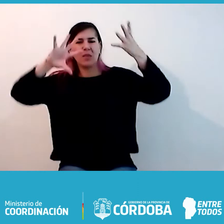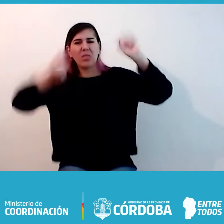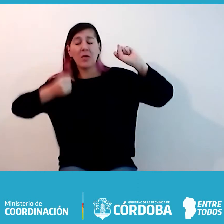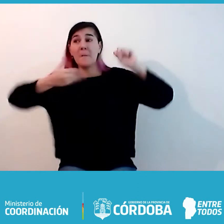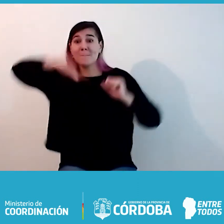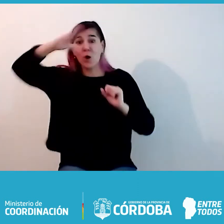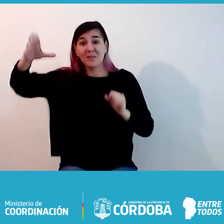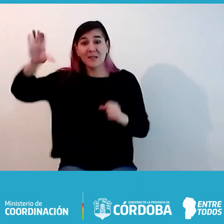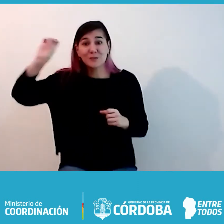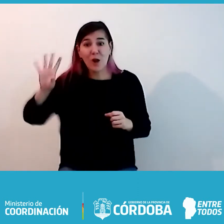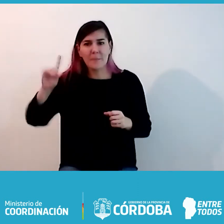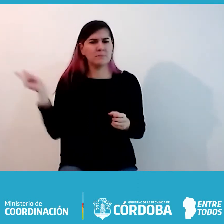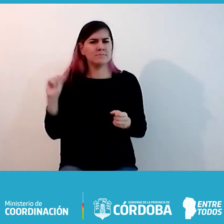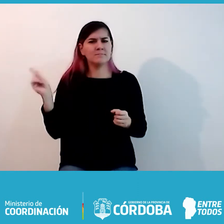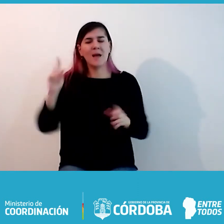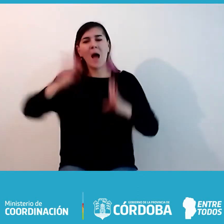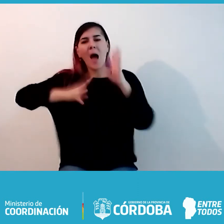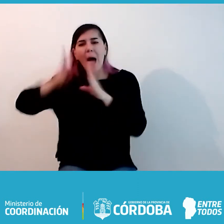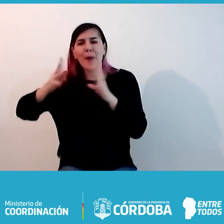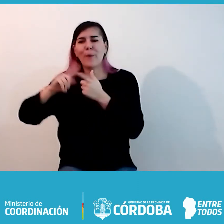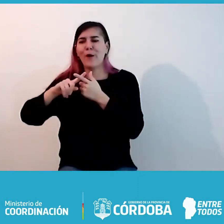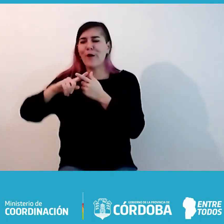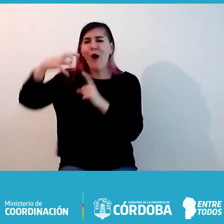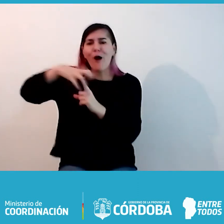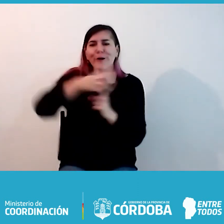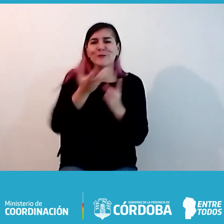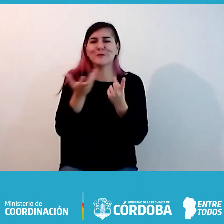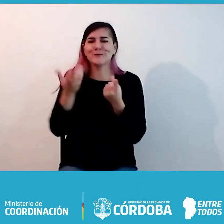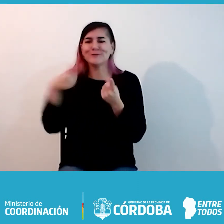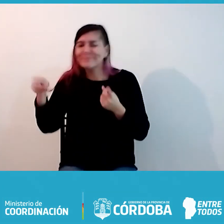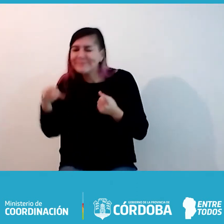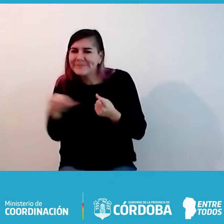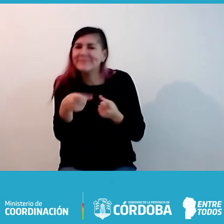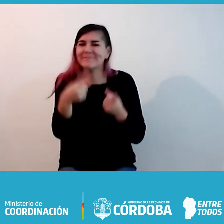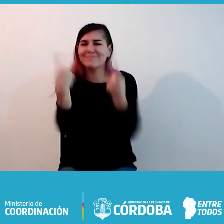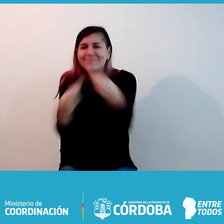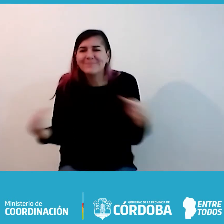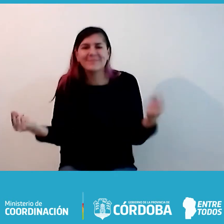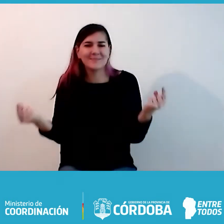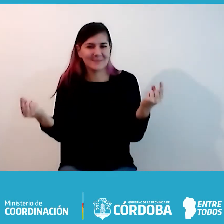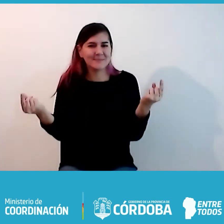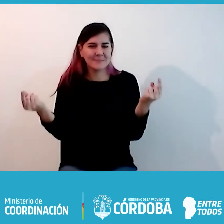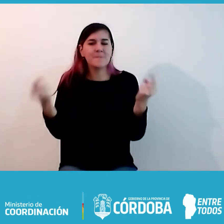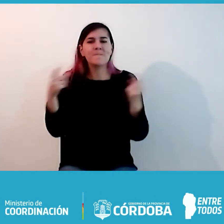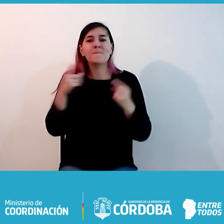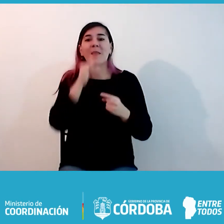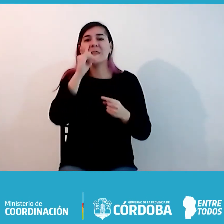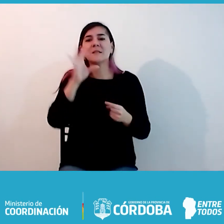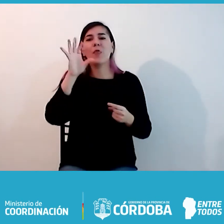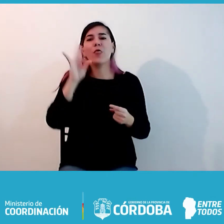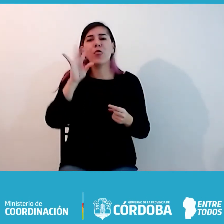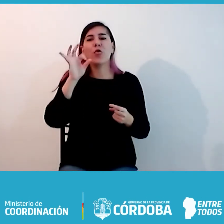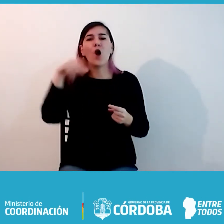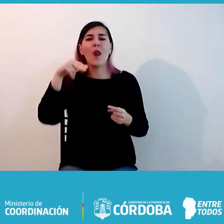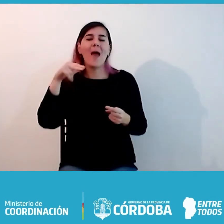monte no es solo eso, son árboles, insectos, hongos, parásitos, hemiparásitos, etc. En fin, como dice Donata,